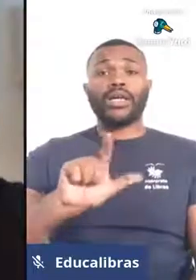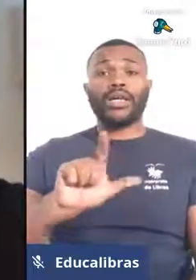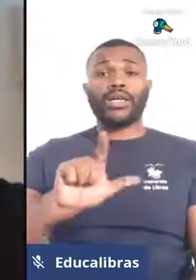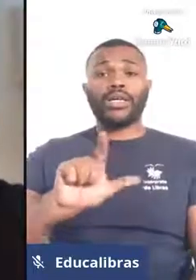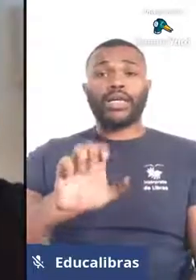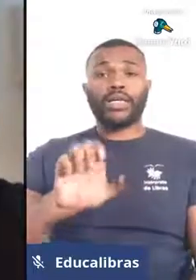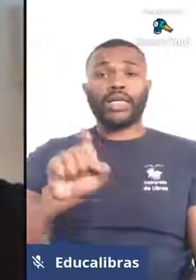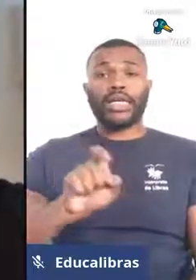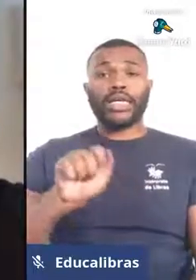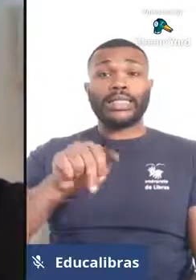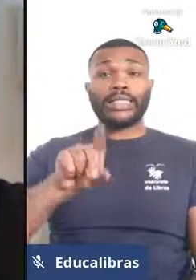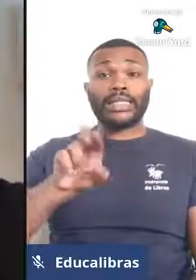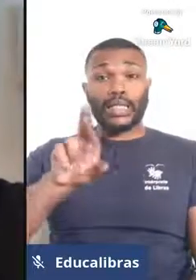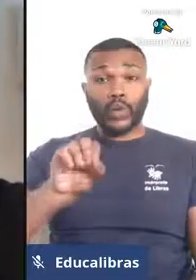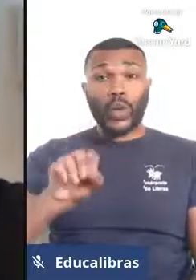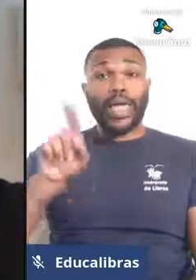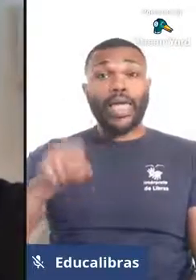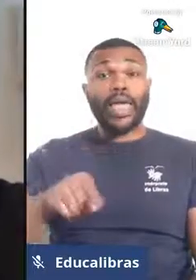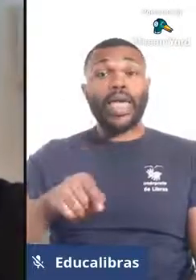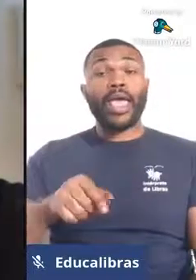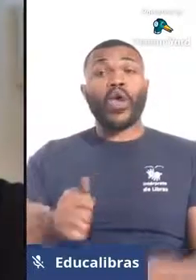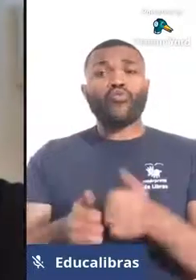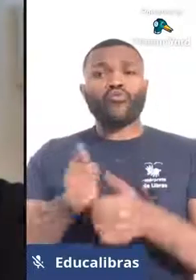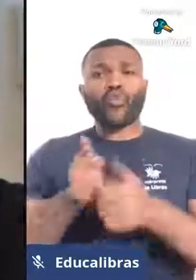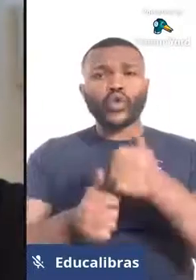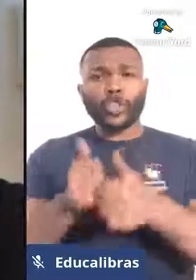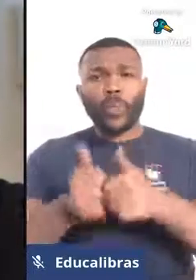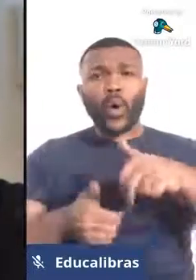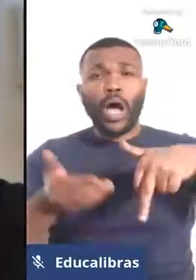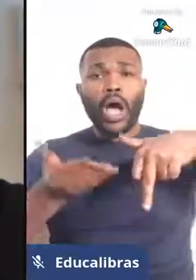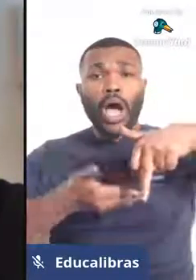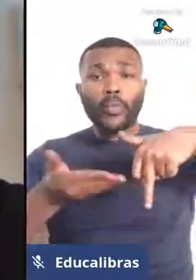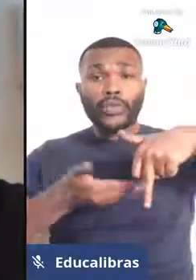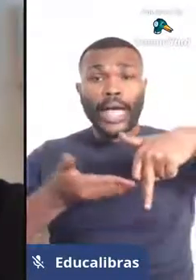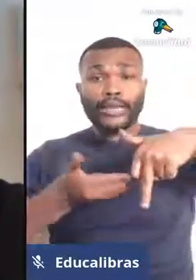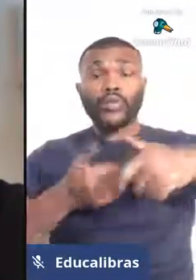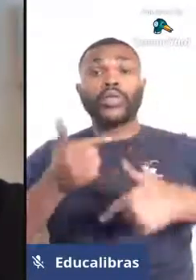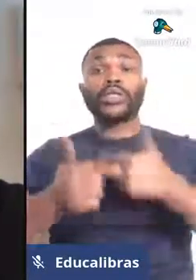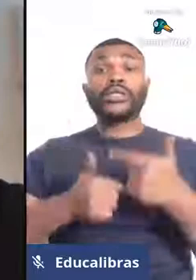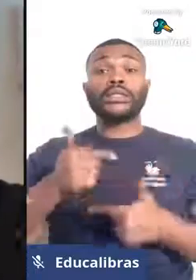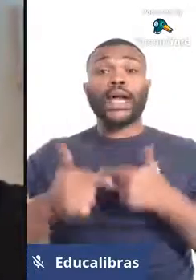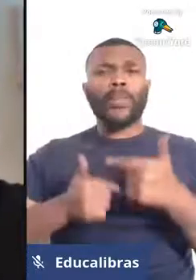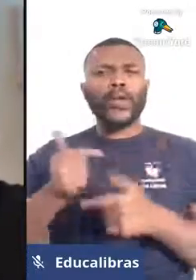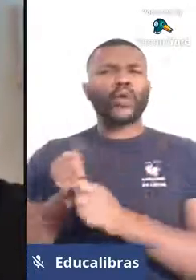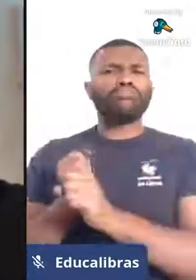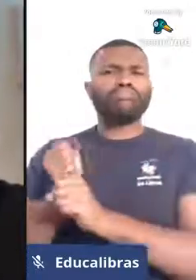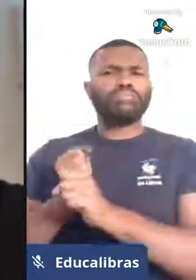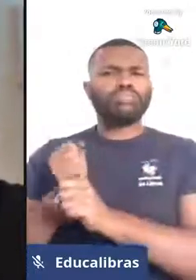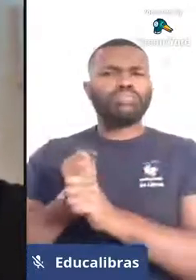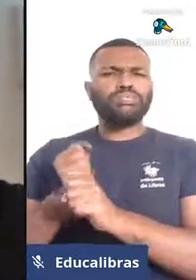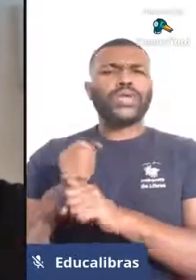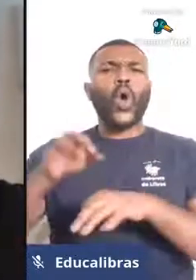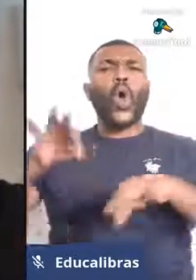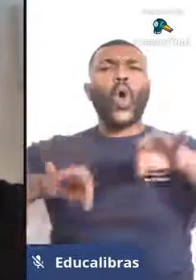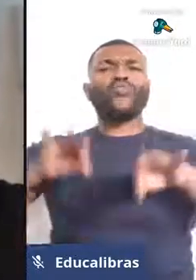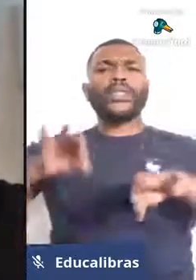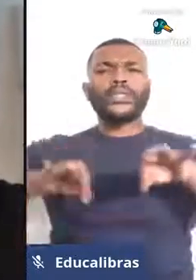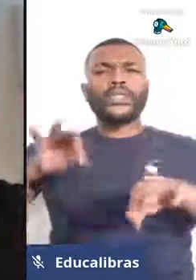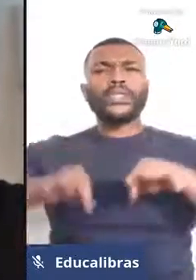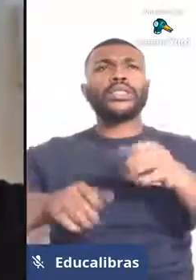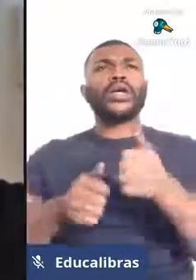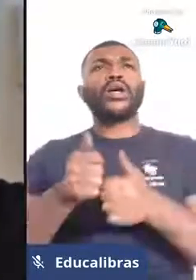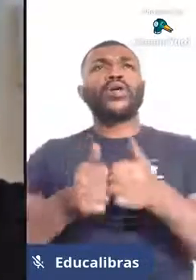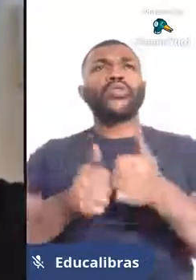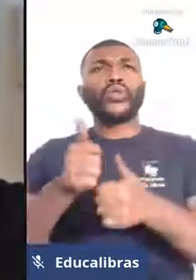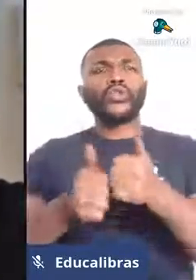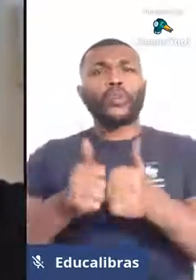jogador de futebol de amputados que trabalhou com a gente durante muito tempo, de oficinas, né, de futebol de